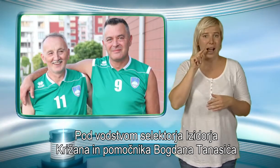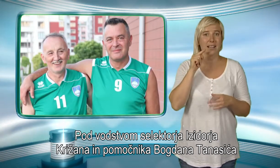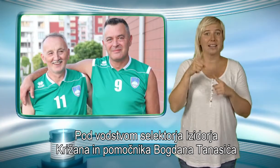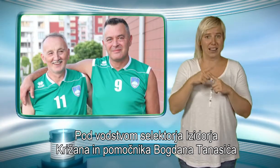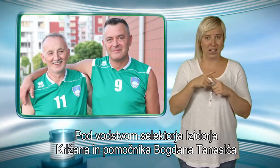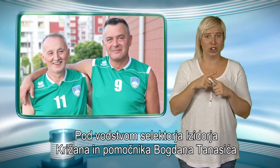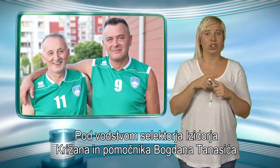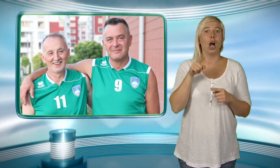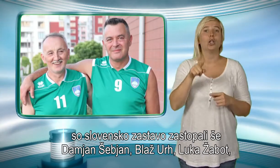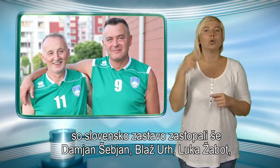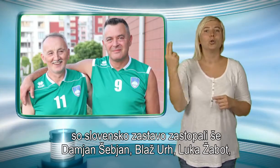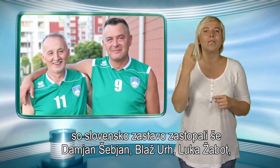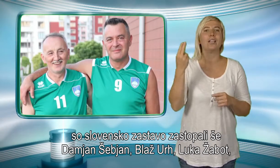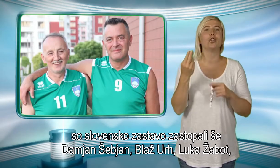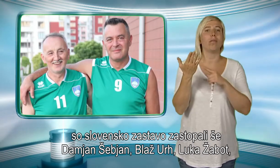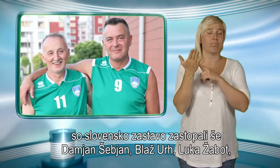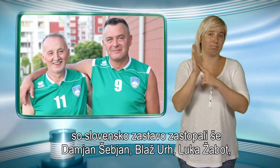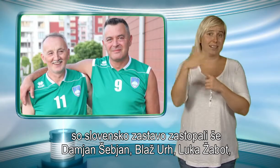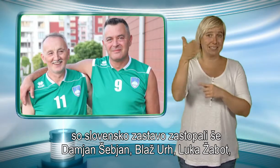slovensko zastavo zastopali še